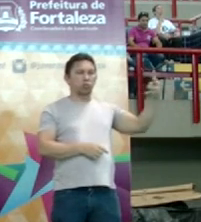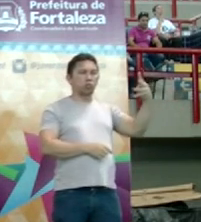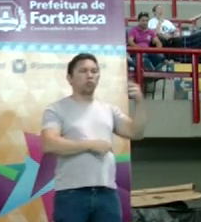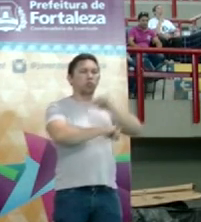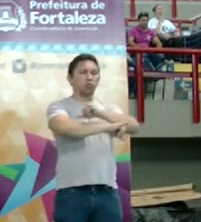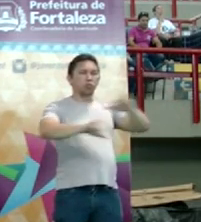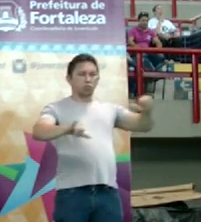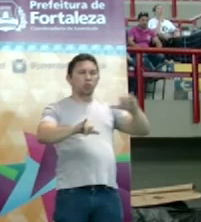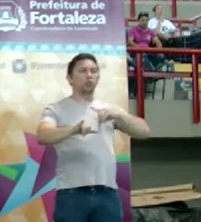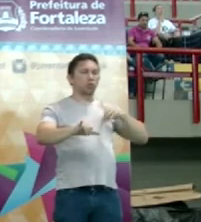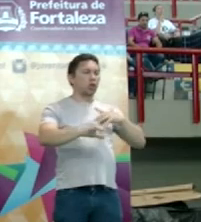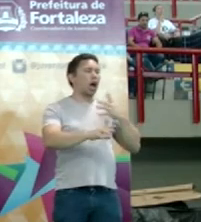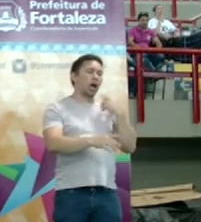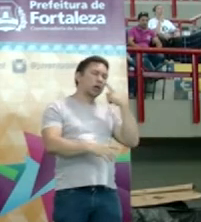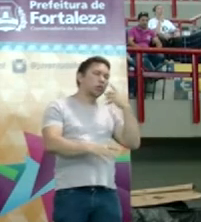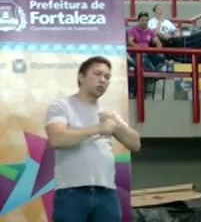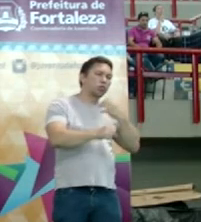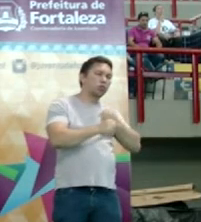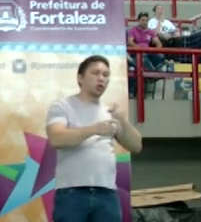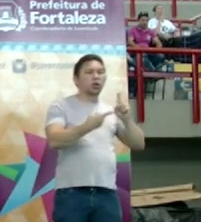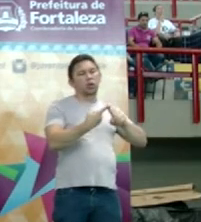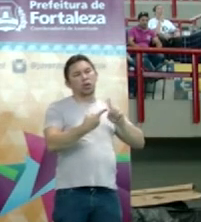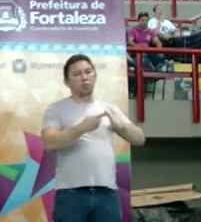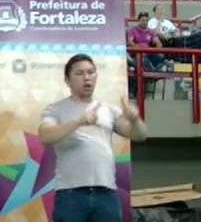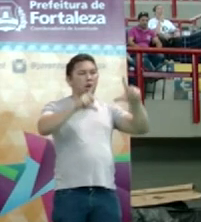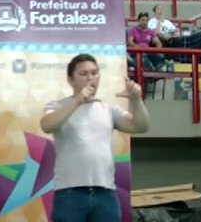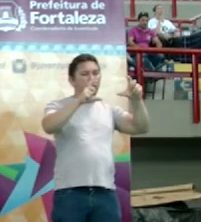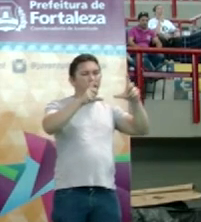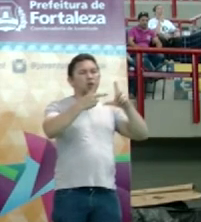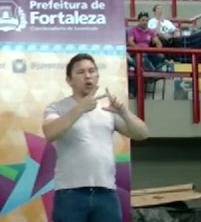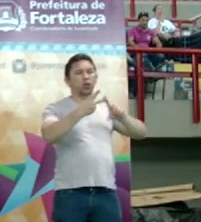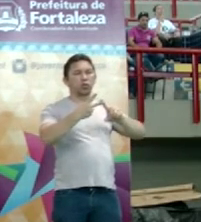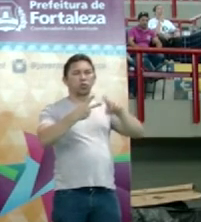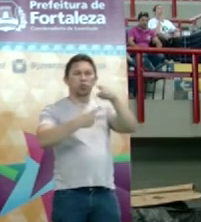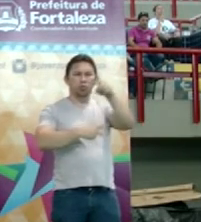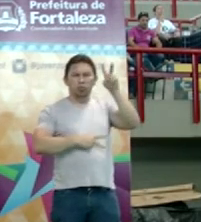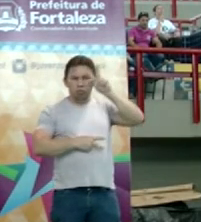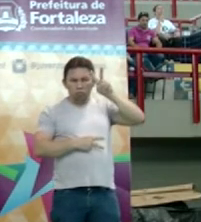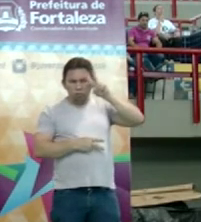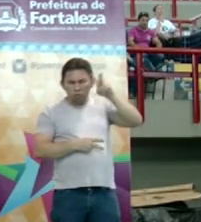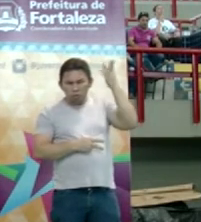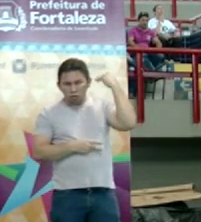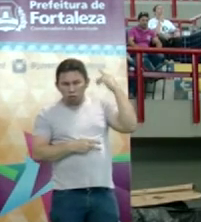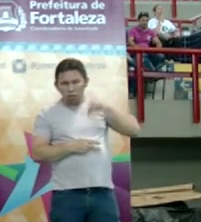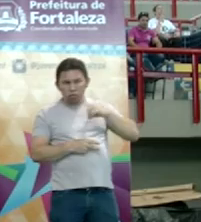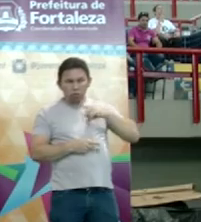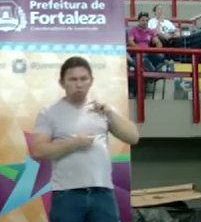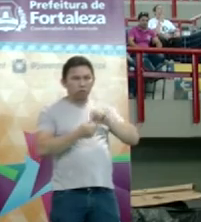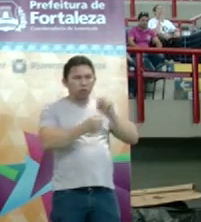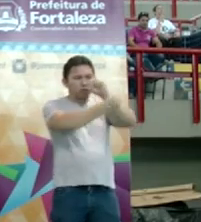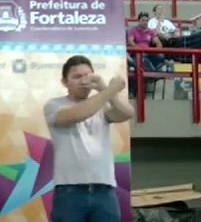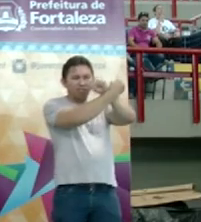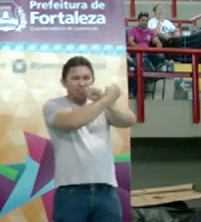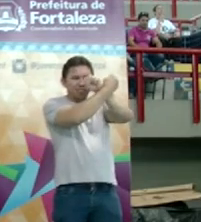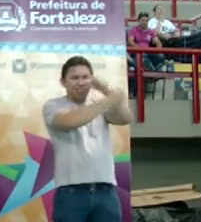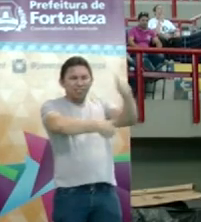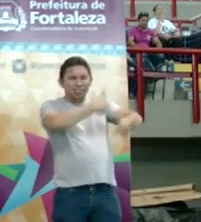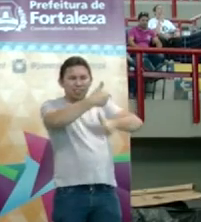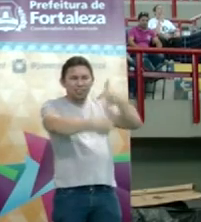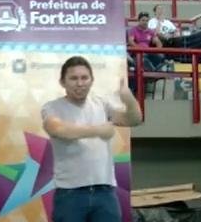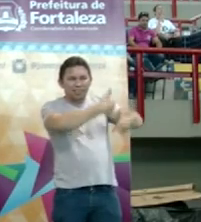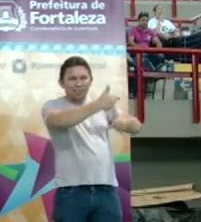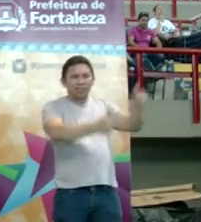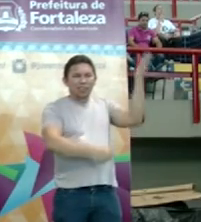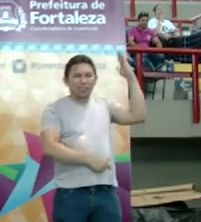dados estatísticos, pode ser uma fotografia, que eu acho que vocês lembram daquela do trabalho escravo no Brasil, que era